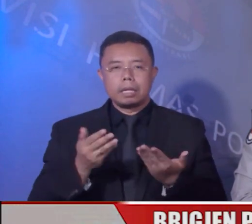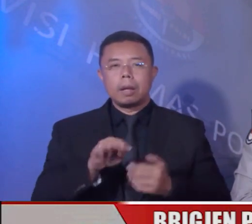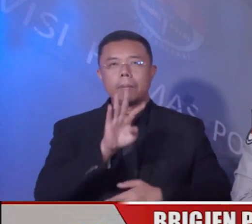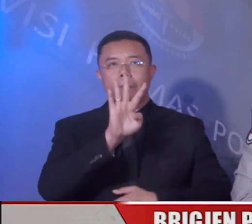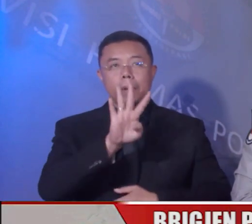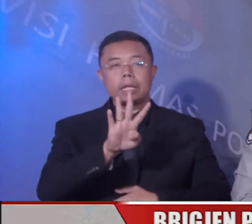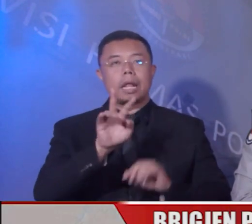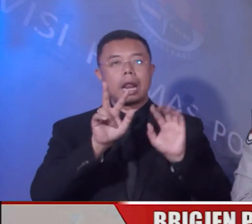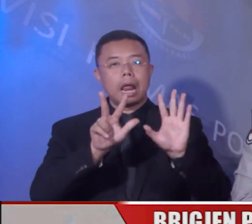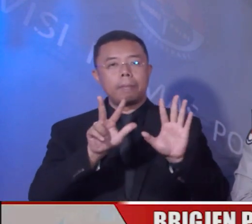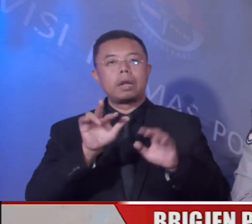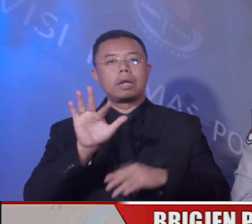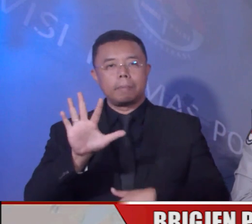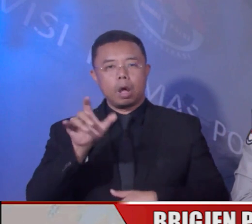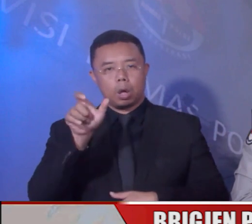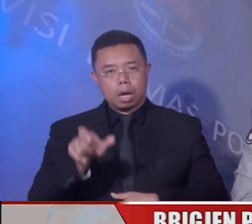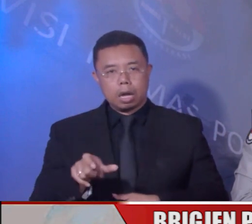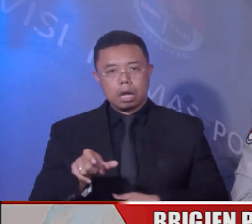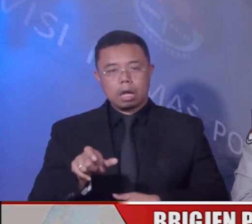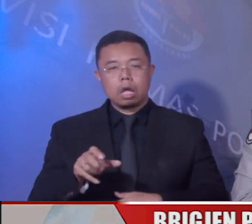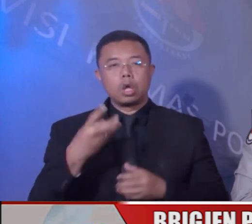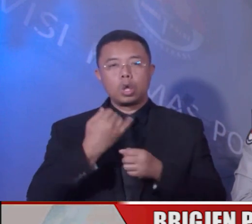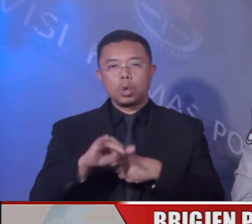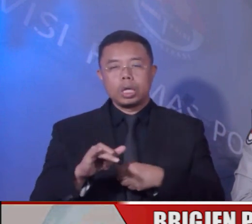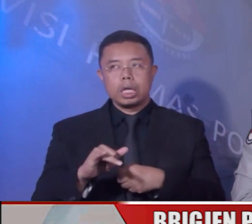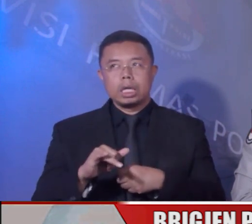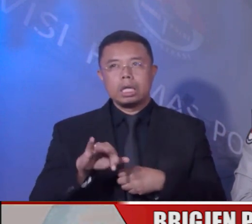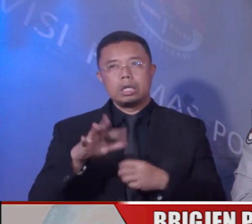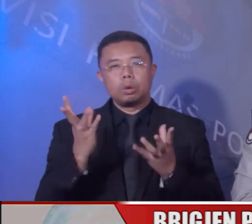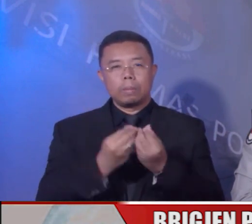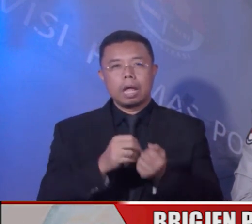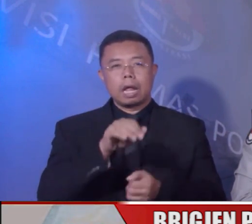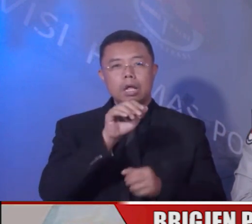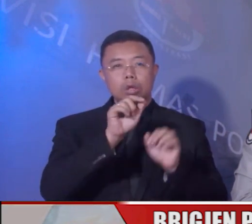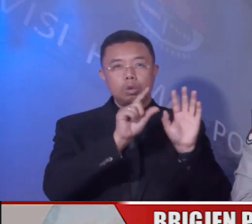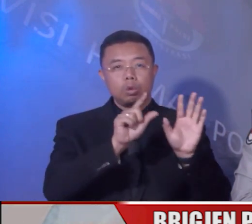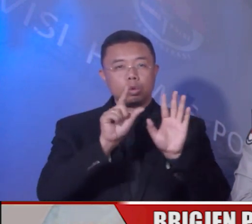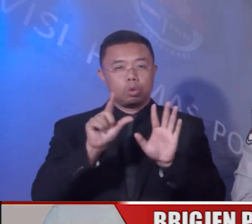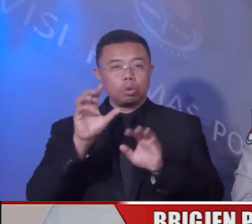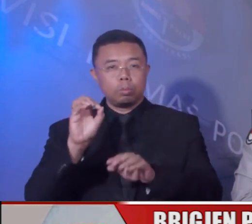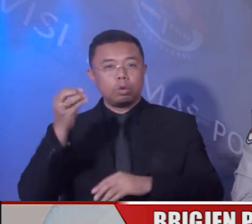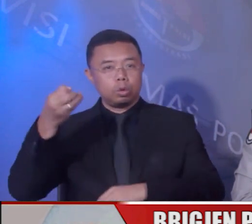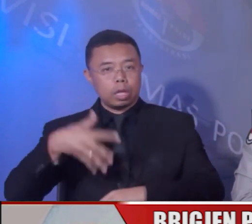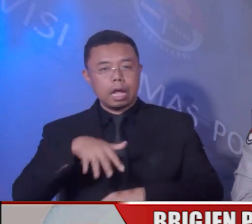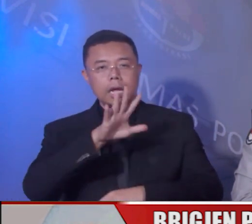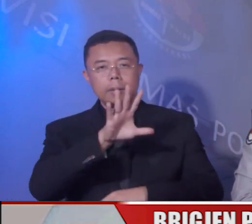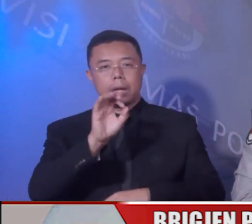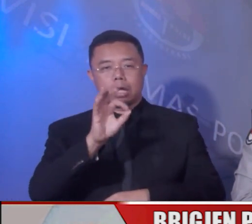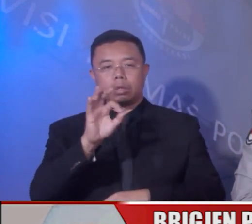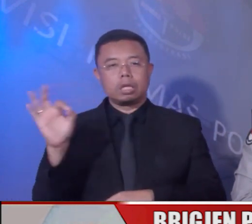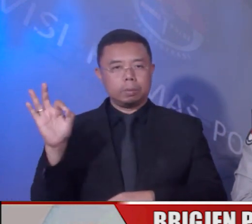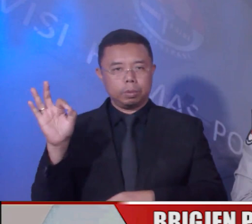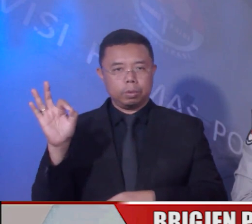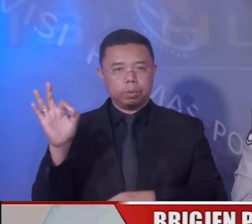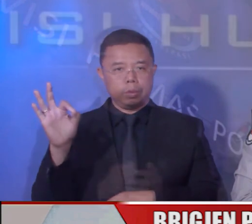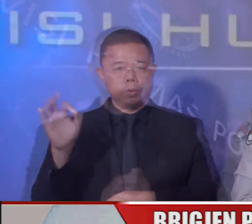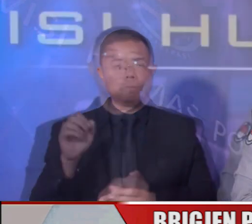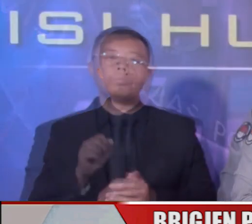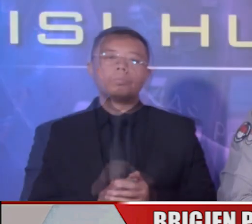ringan 485 orang kerugian materi 770 juta 500.000